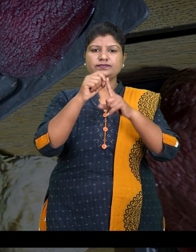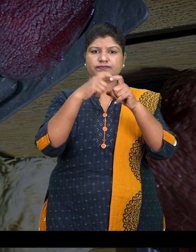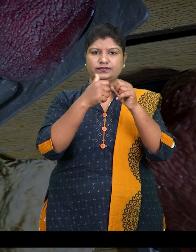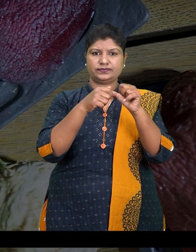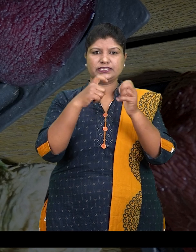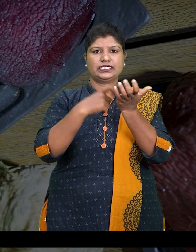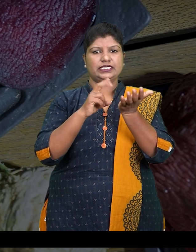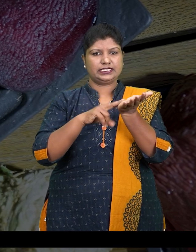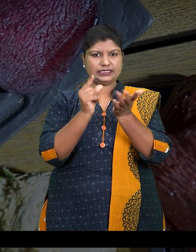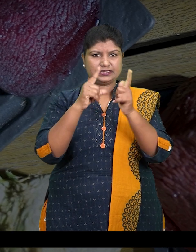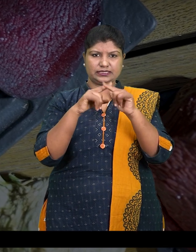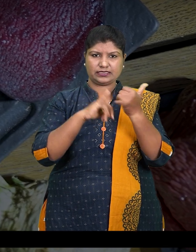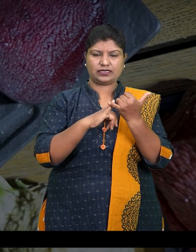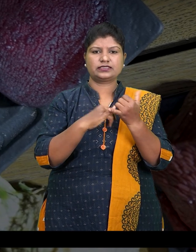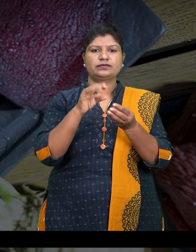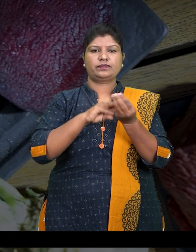मूंगफली,